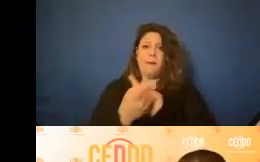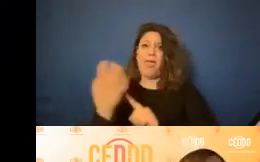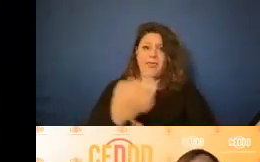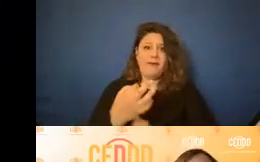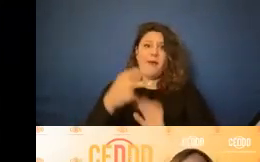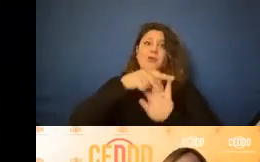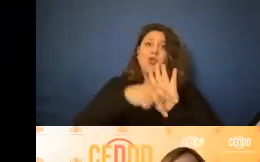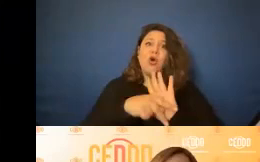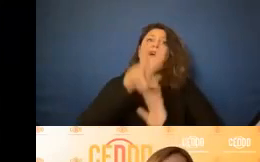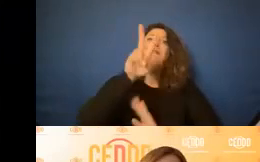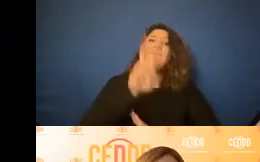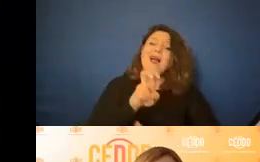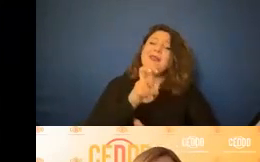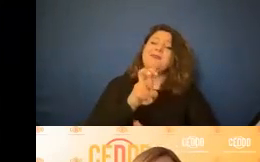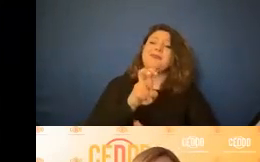a partir de un cierto punto.